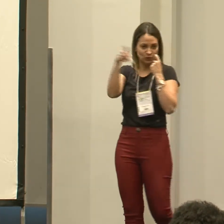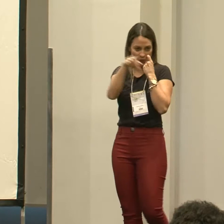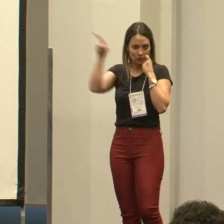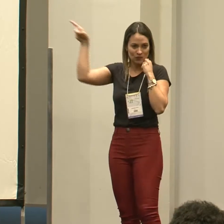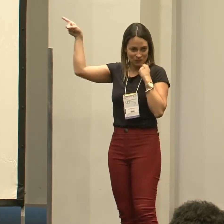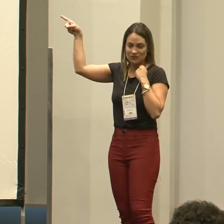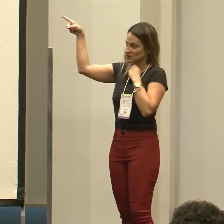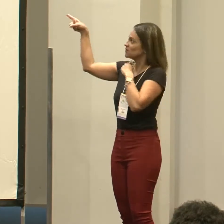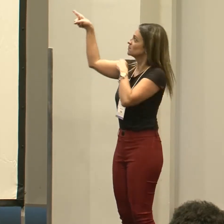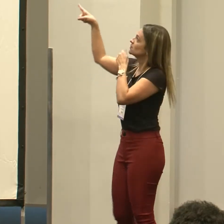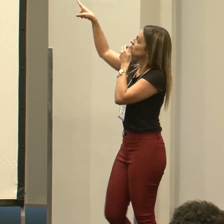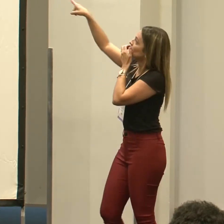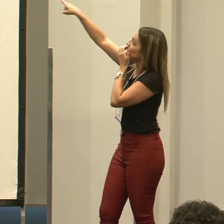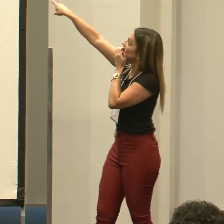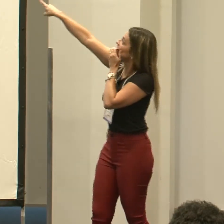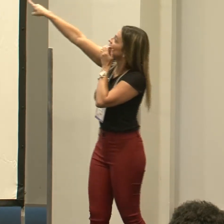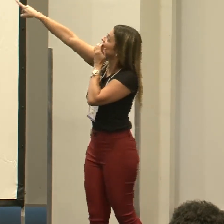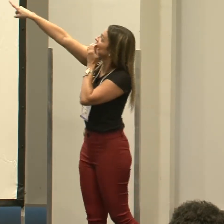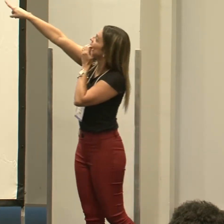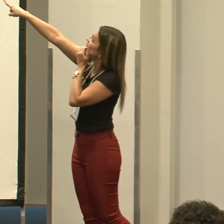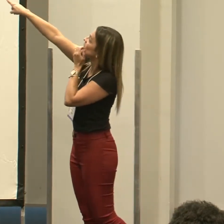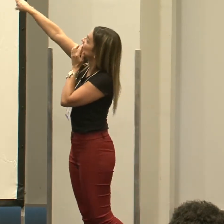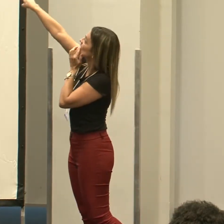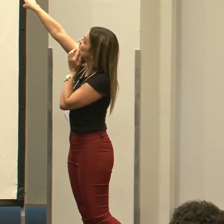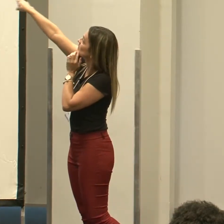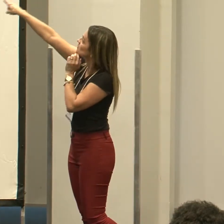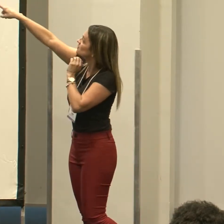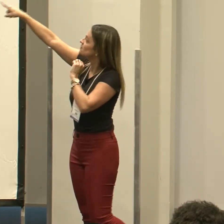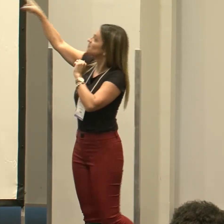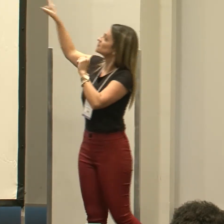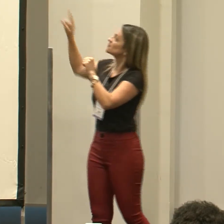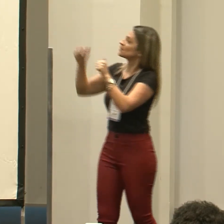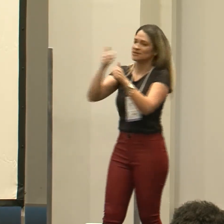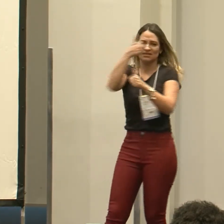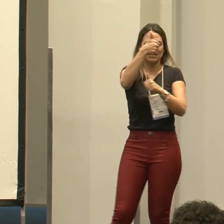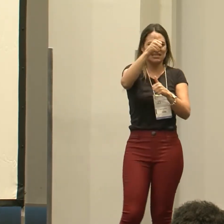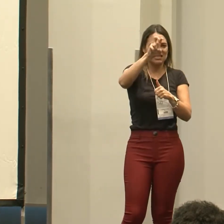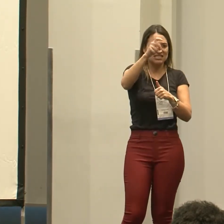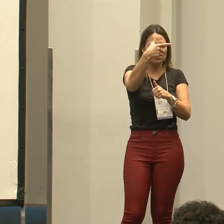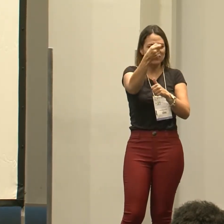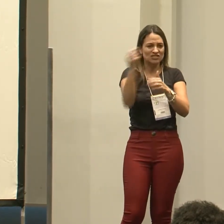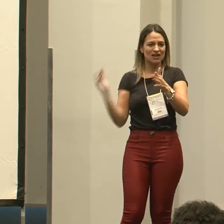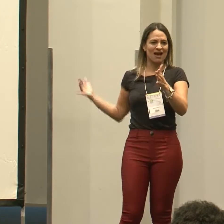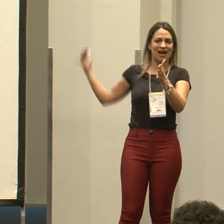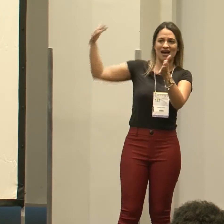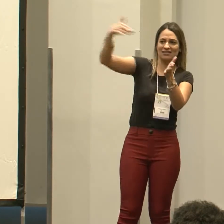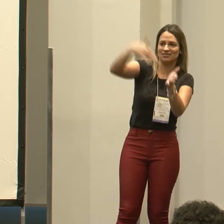Ele é o primeiro professor de surdos reconhecido na história.